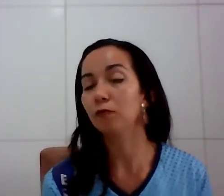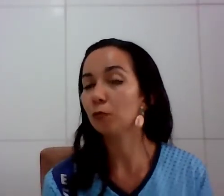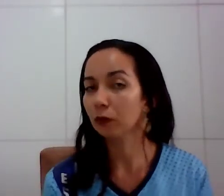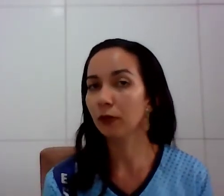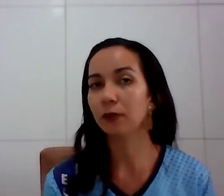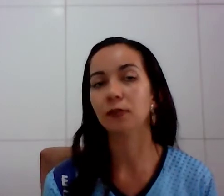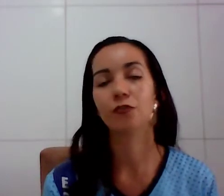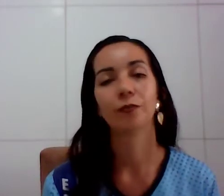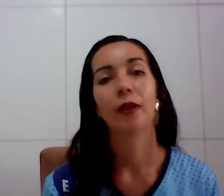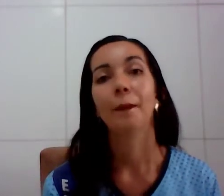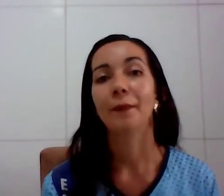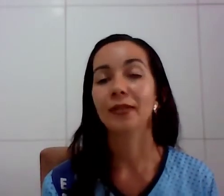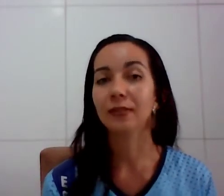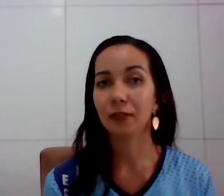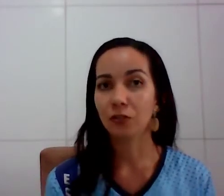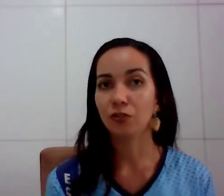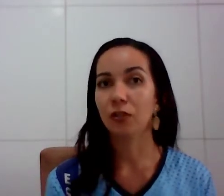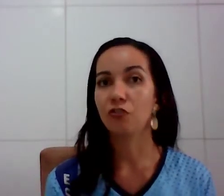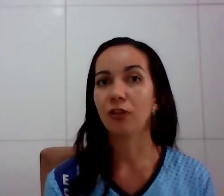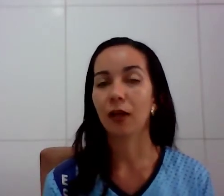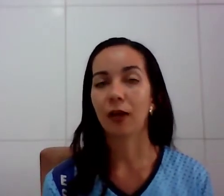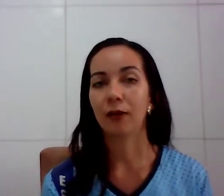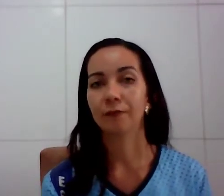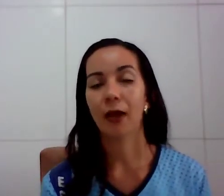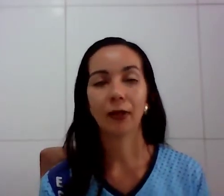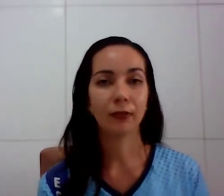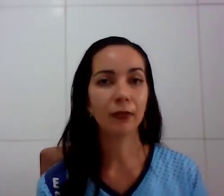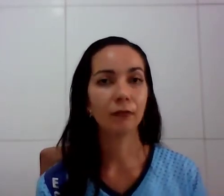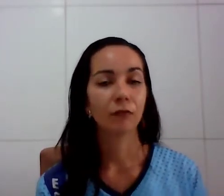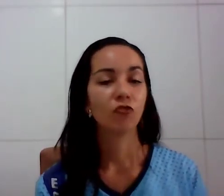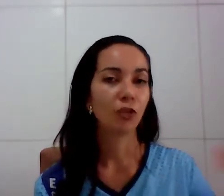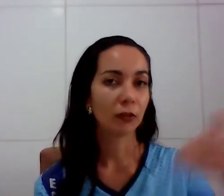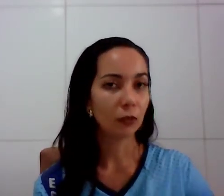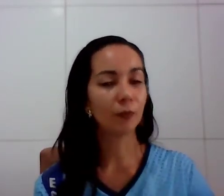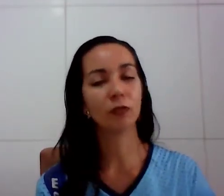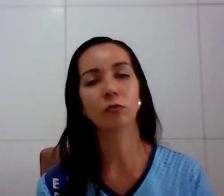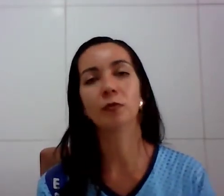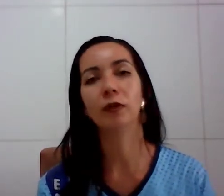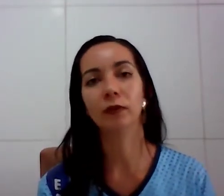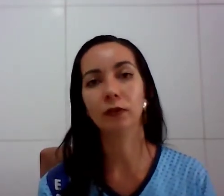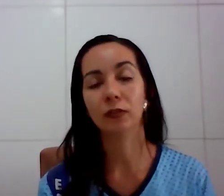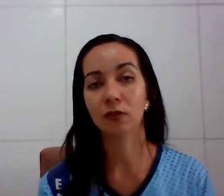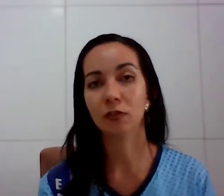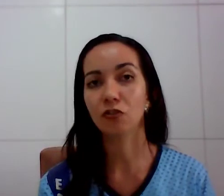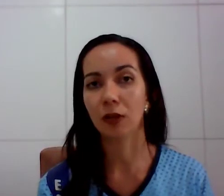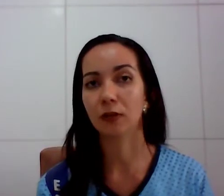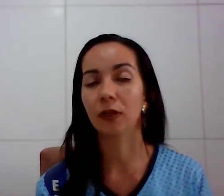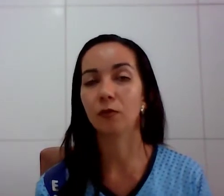os portugueses. Mas antes deles chegarem aqui, já tinham pessoas morando nas nossas terras. Eram